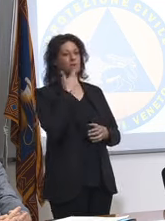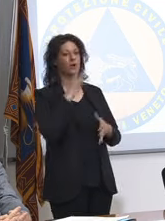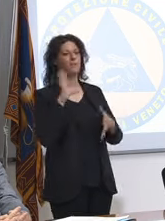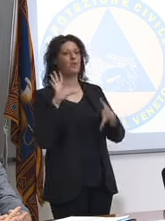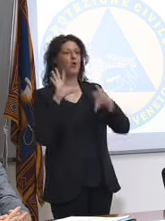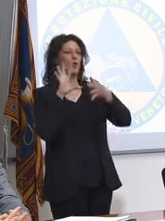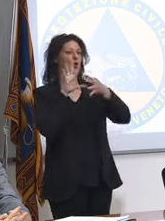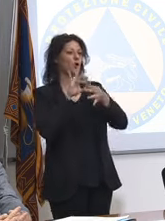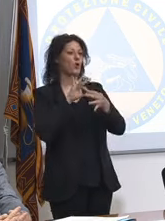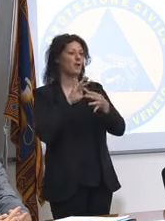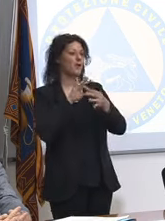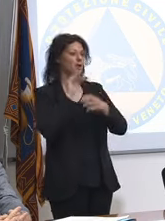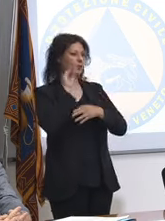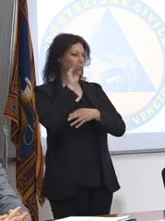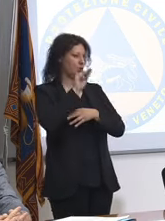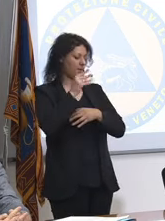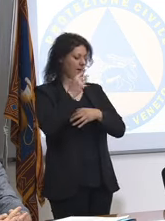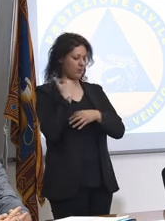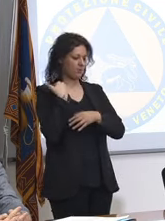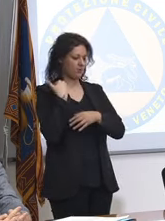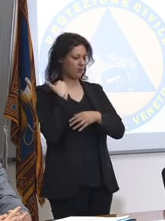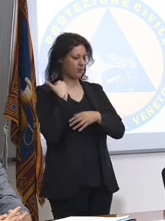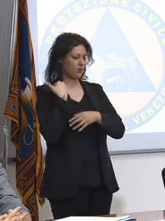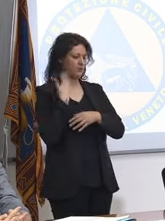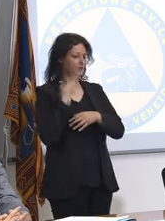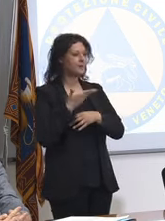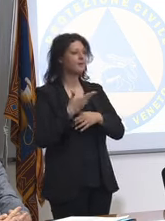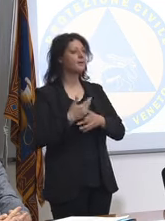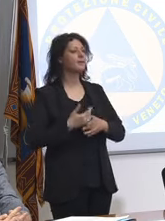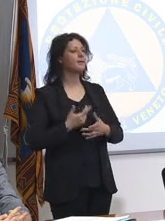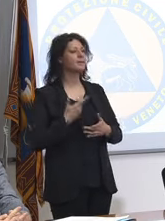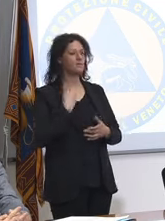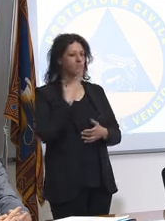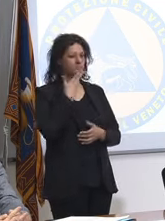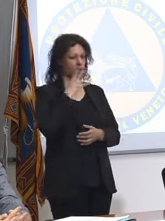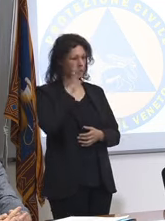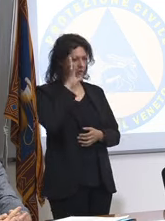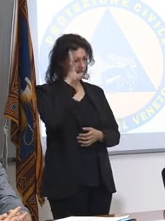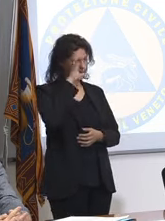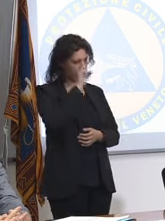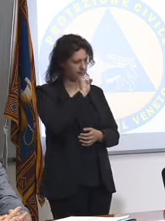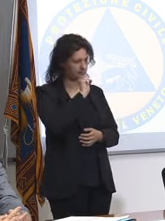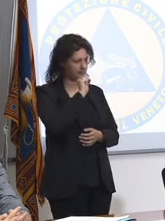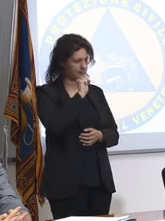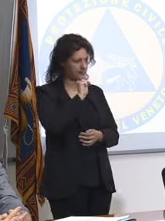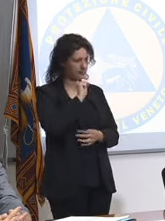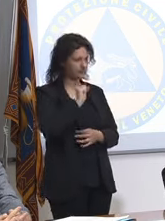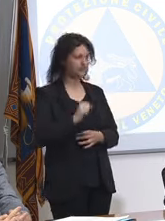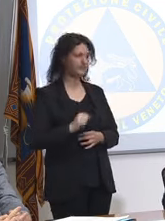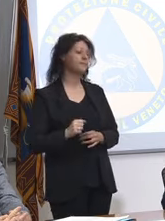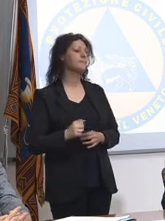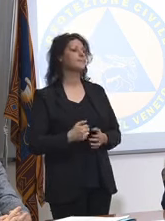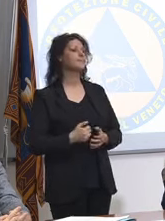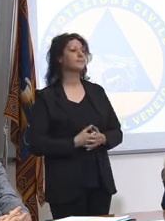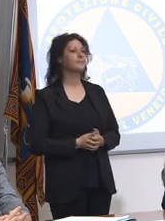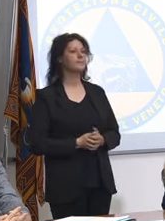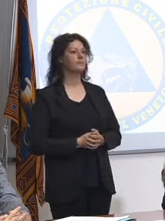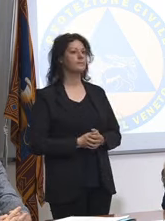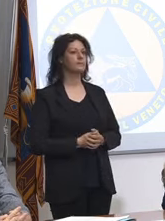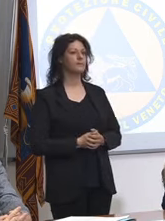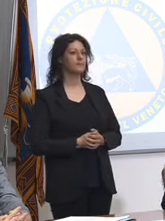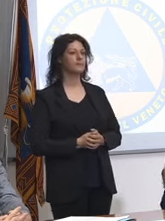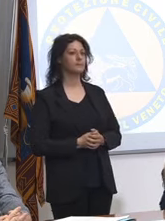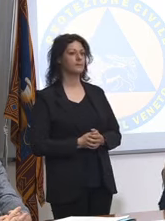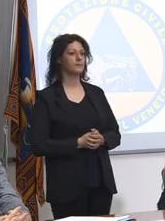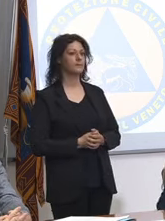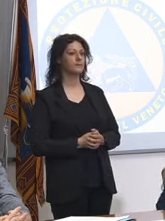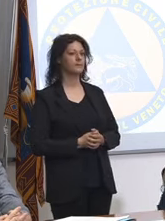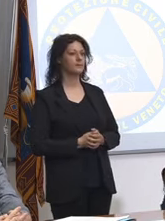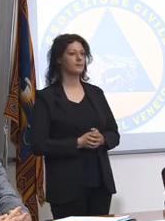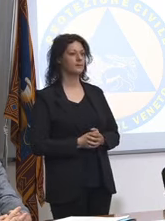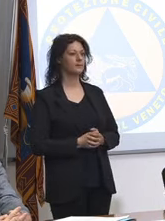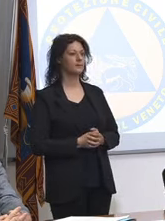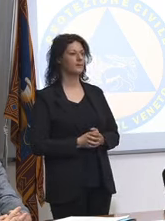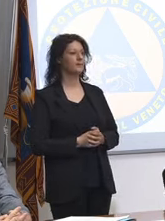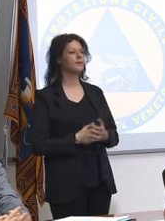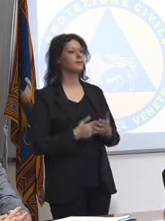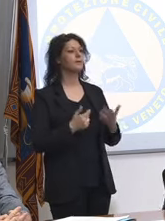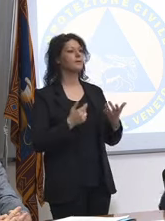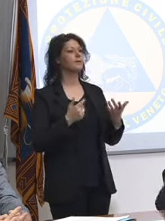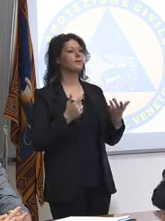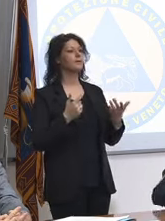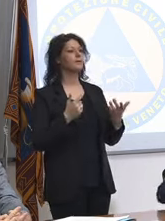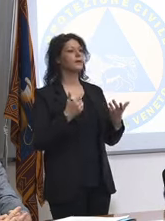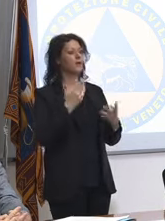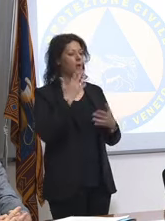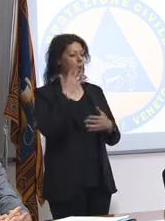Nelle domande che aveva fatto all'avanzare per capire, cioè mi pare che volevo anch'io capire un po' più in dettaglio, quindi il rapporto